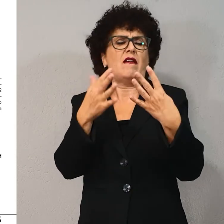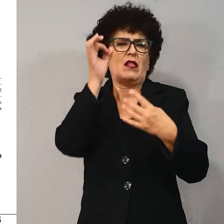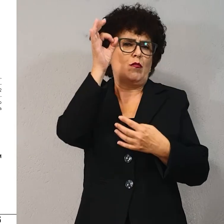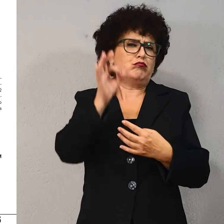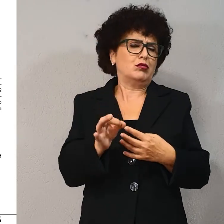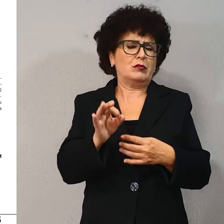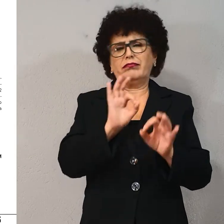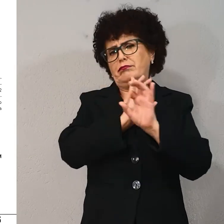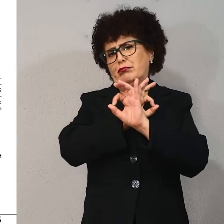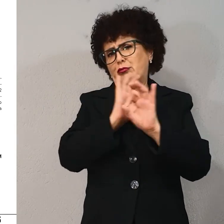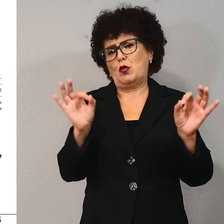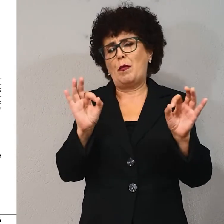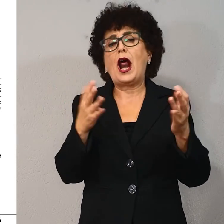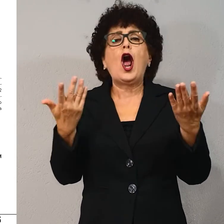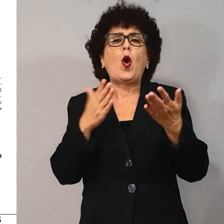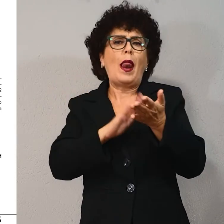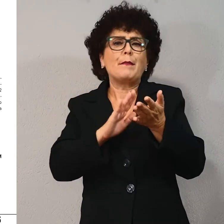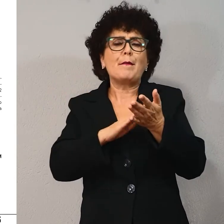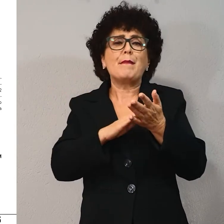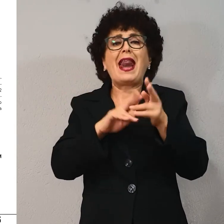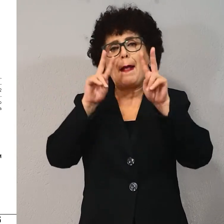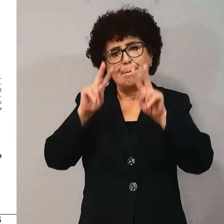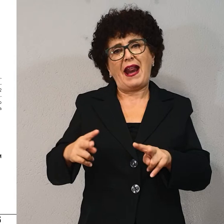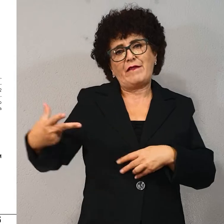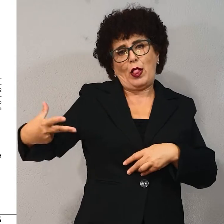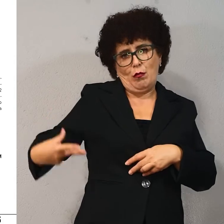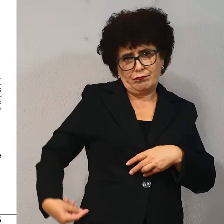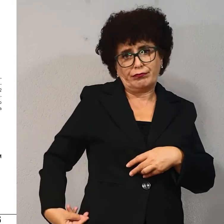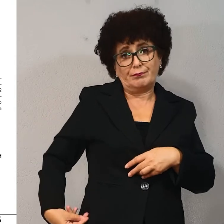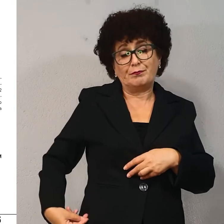99% ефикасност кога се користи правилно.